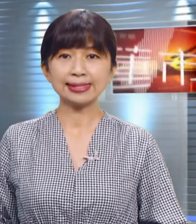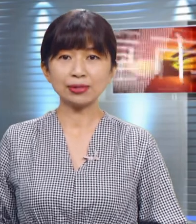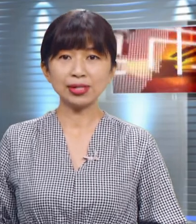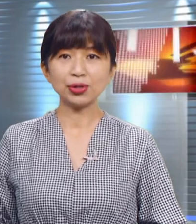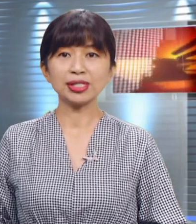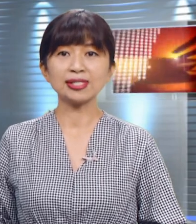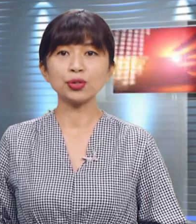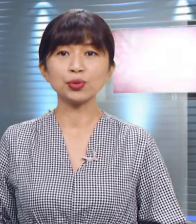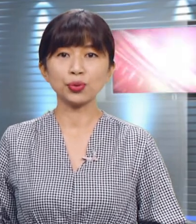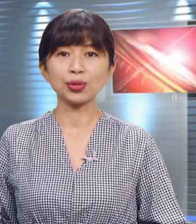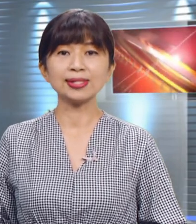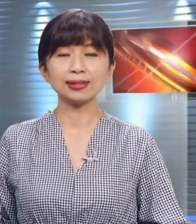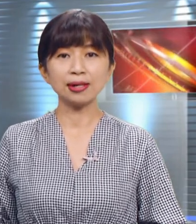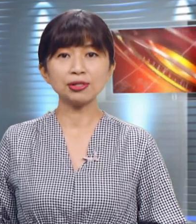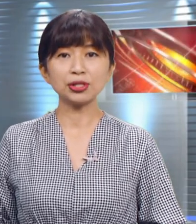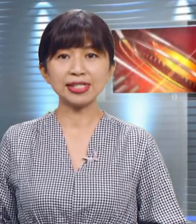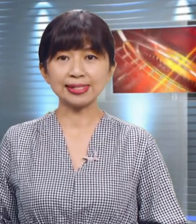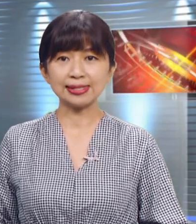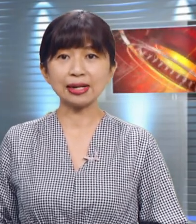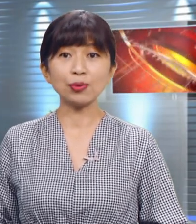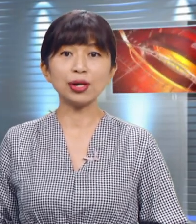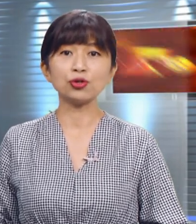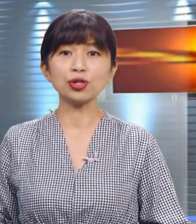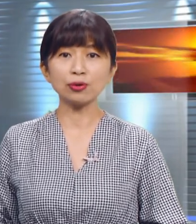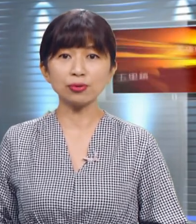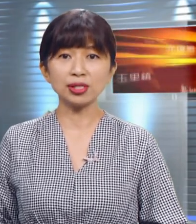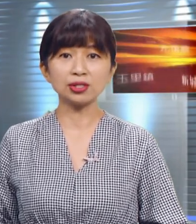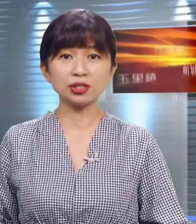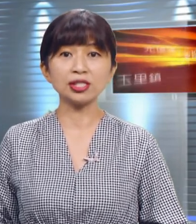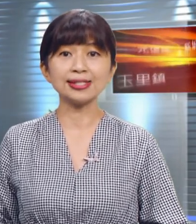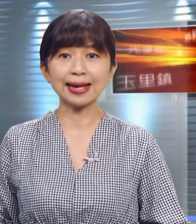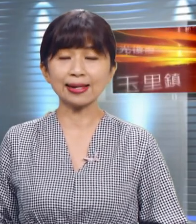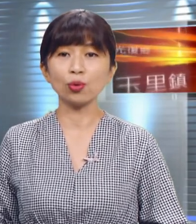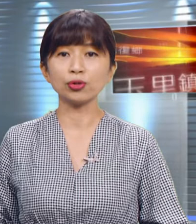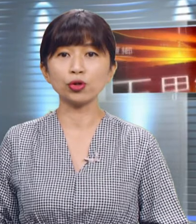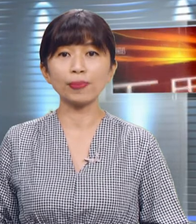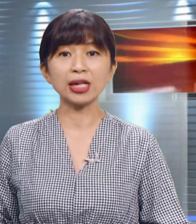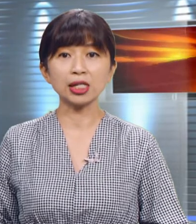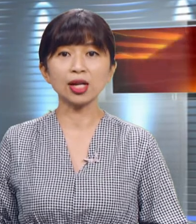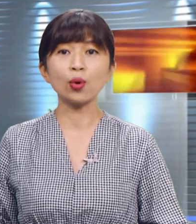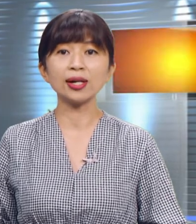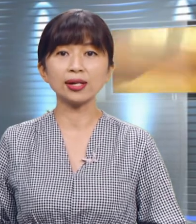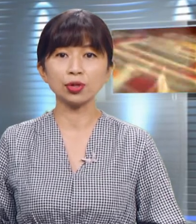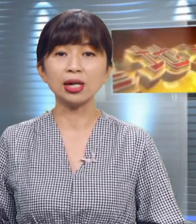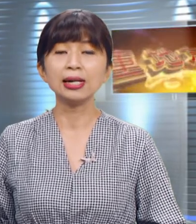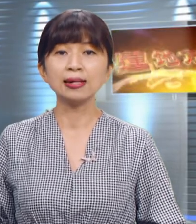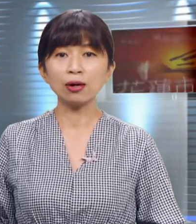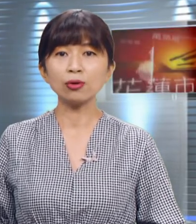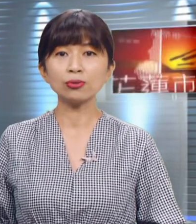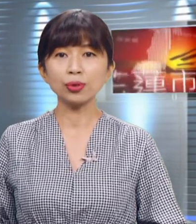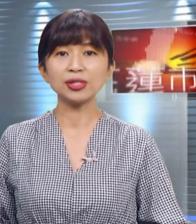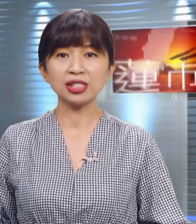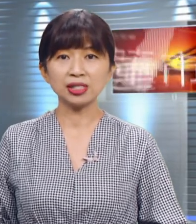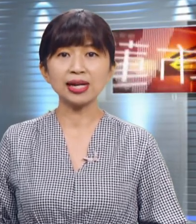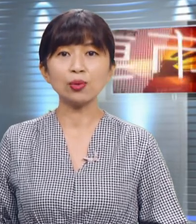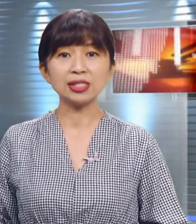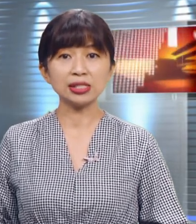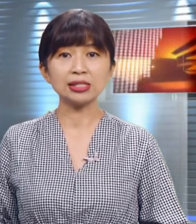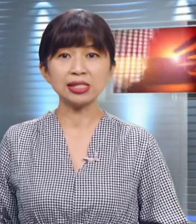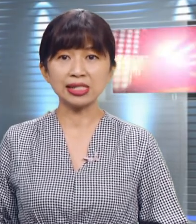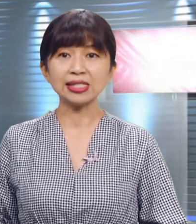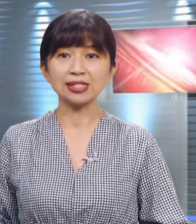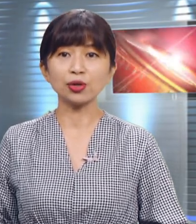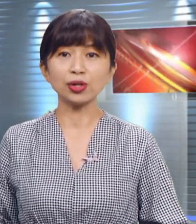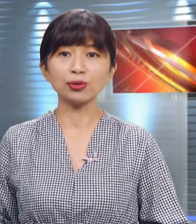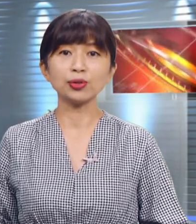本土疫情升温，确诊人数屡创新高。受疫情影响，不管是照顾者自身染疫，或者是被隔离框列者，劳工对于请假或薪